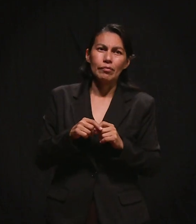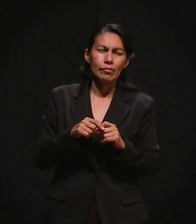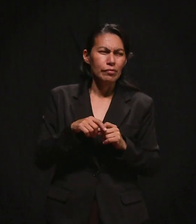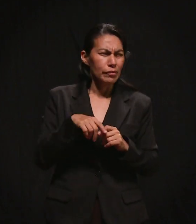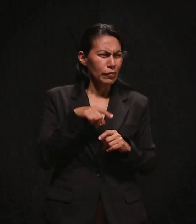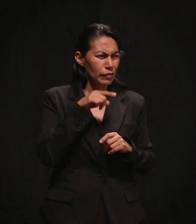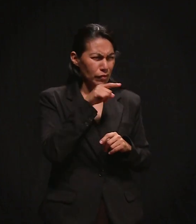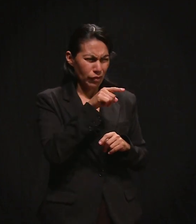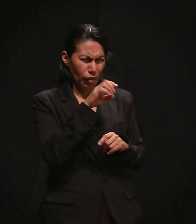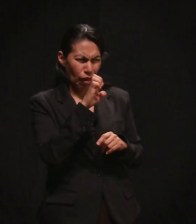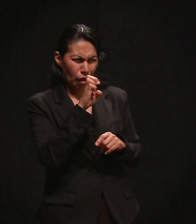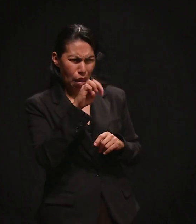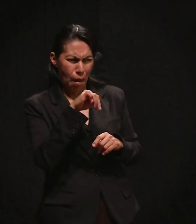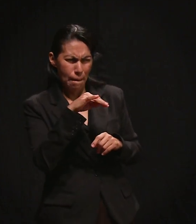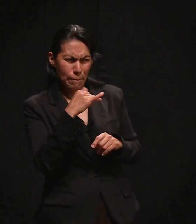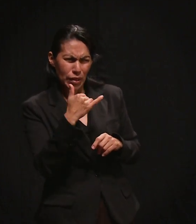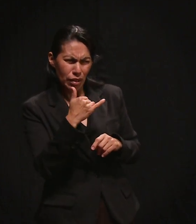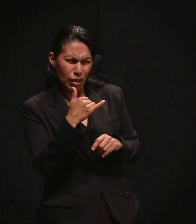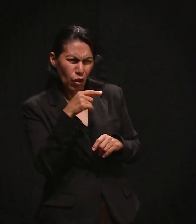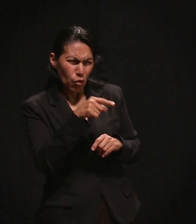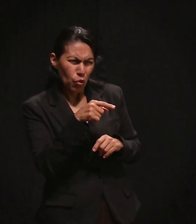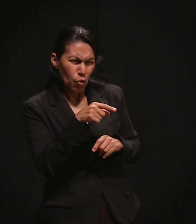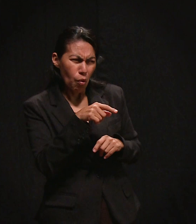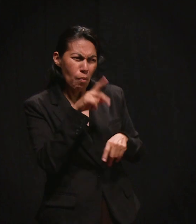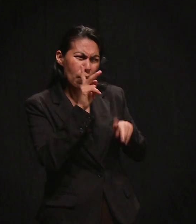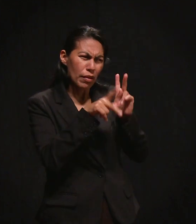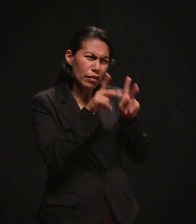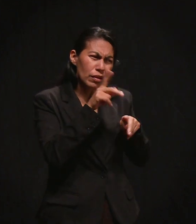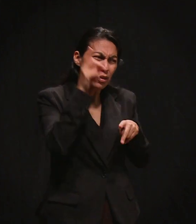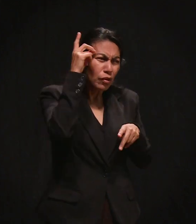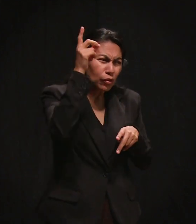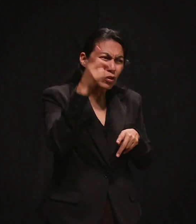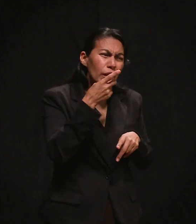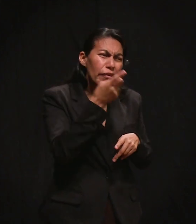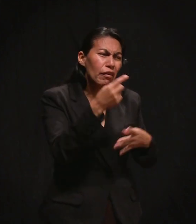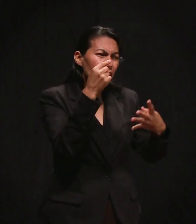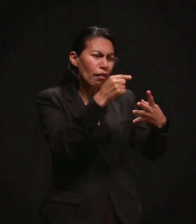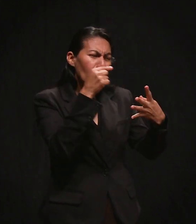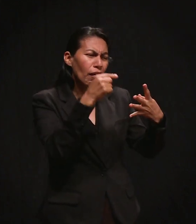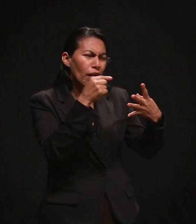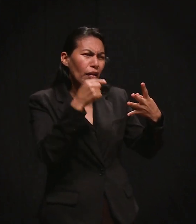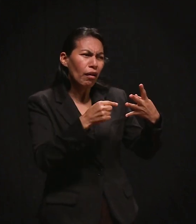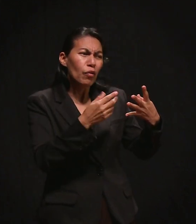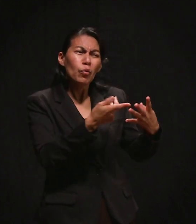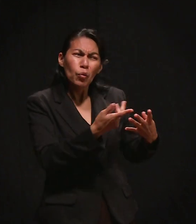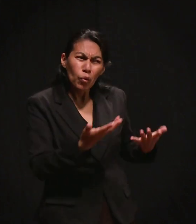Dios y colocaste tus condiciones. Sí.